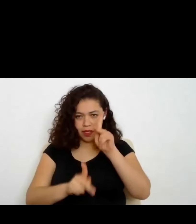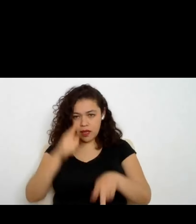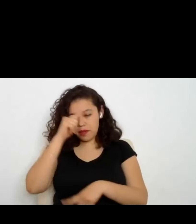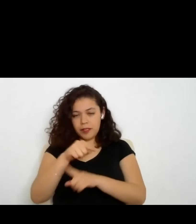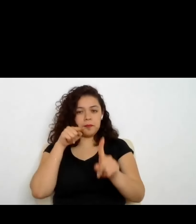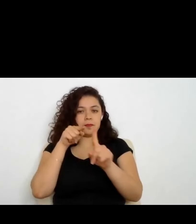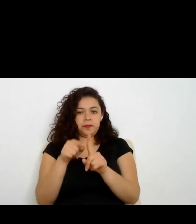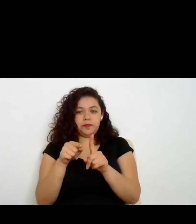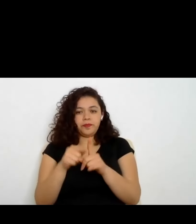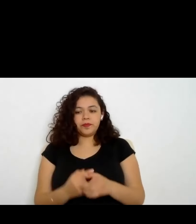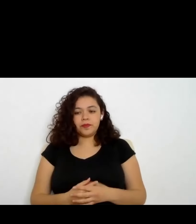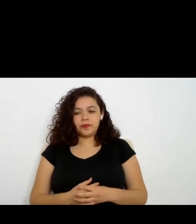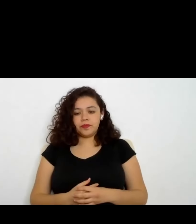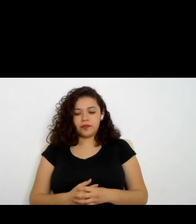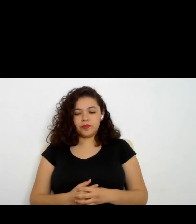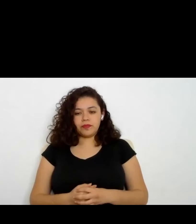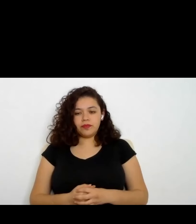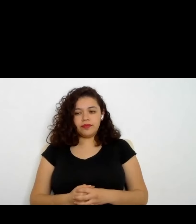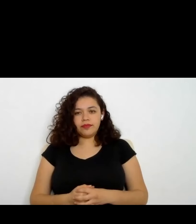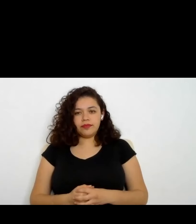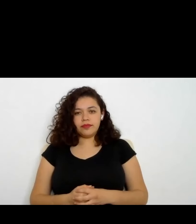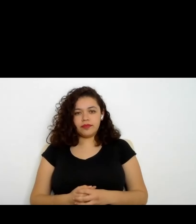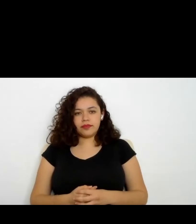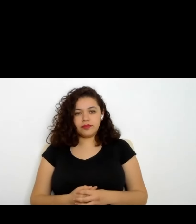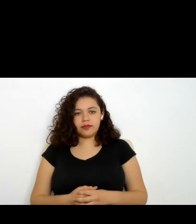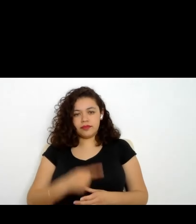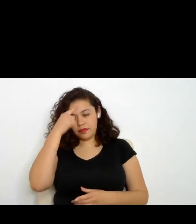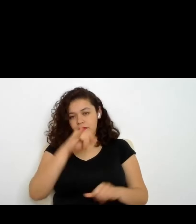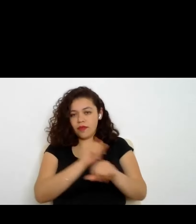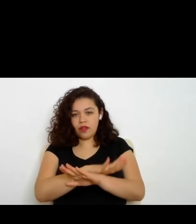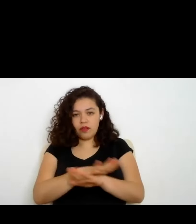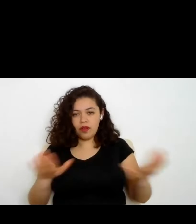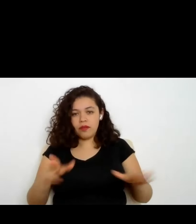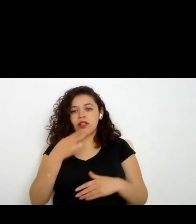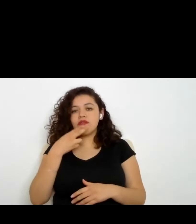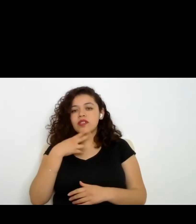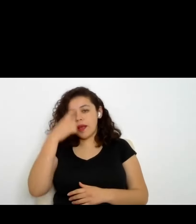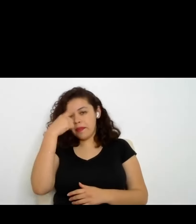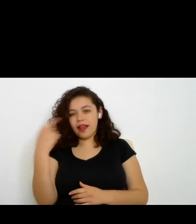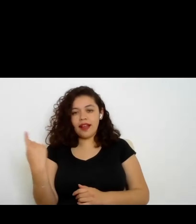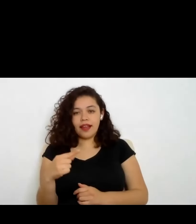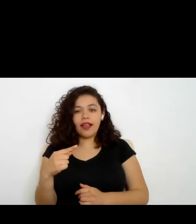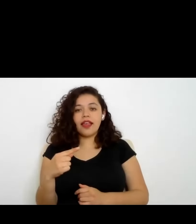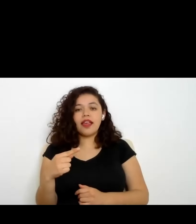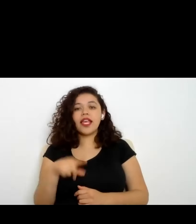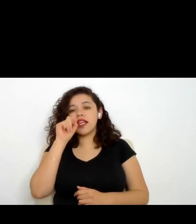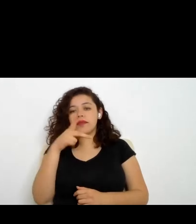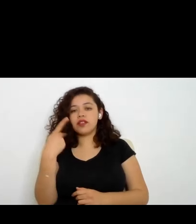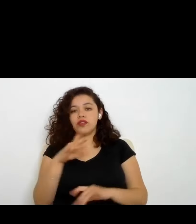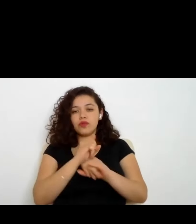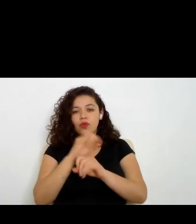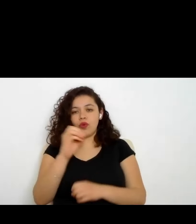finalidades para las cuales se van a utilizar los datos personales de los titulares y de la obligación de